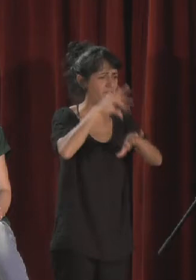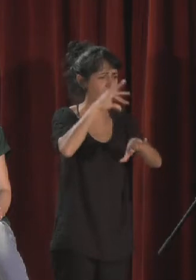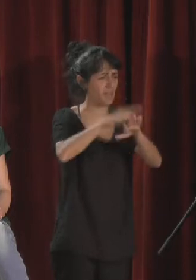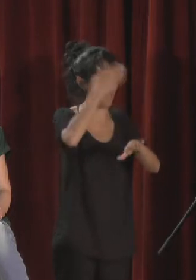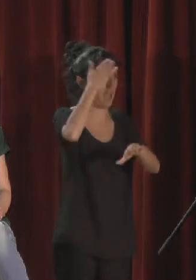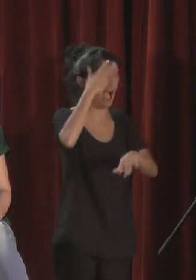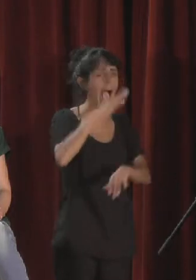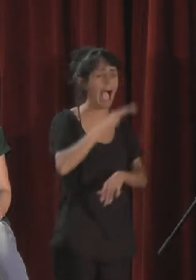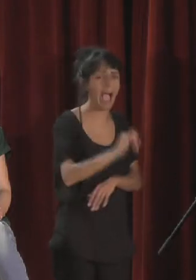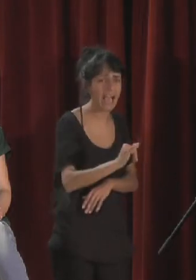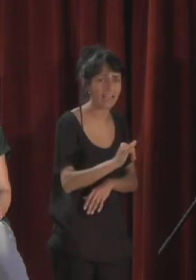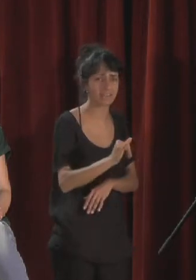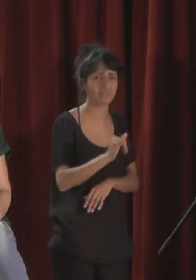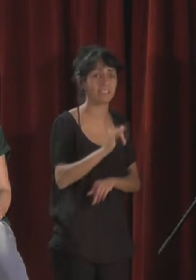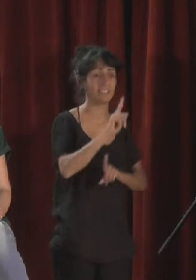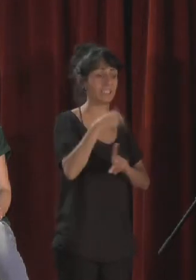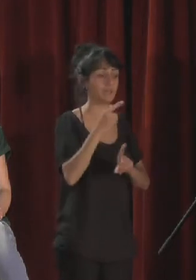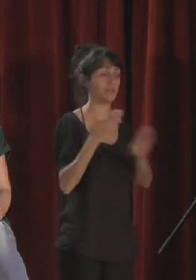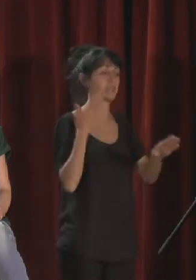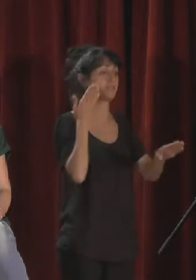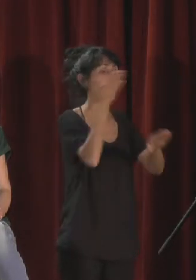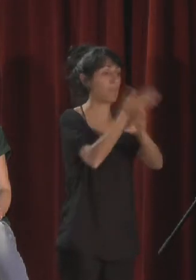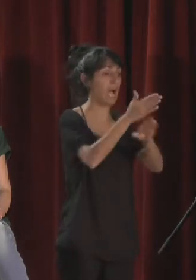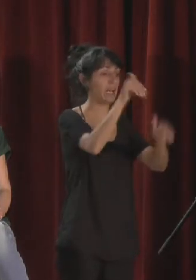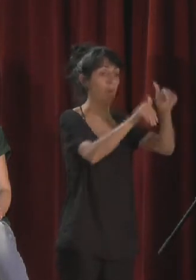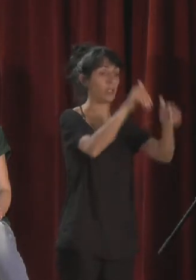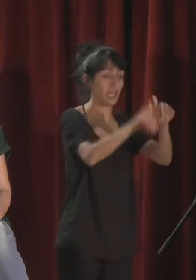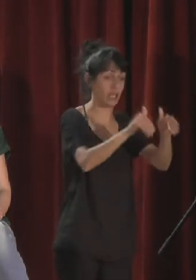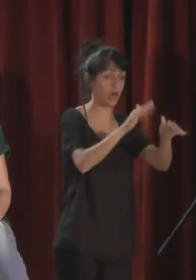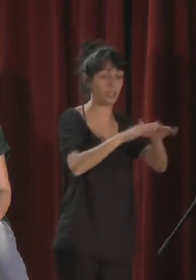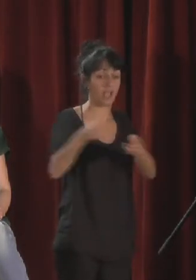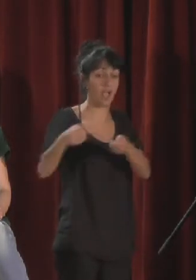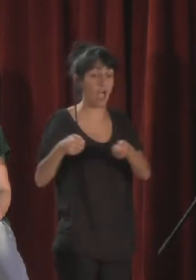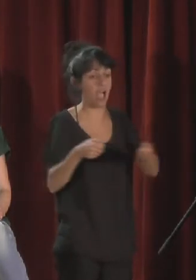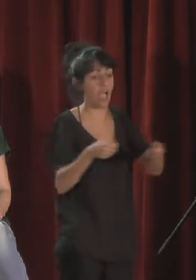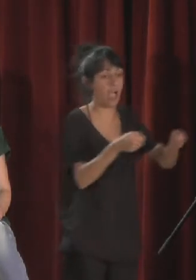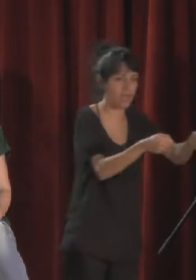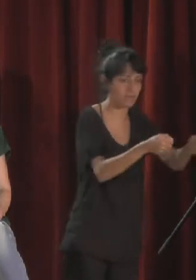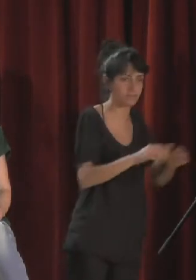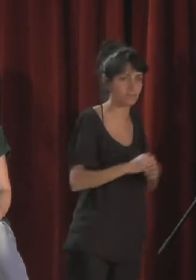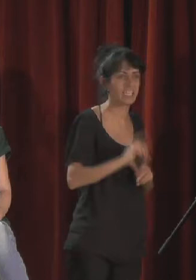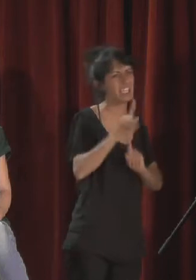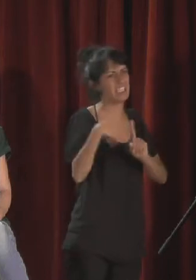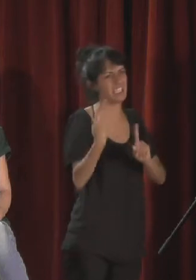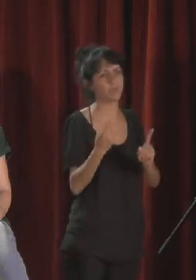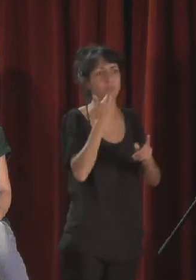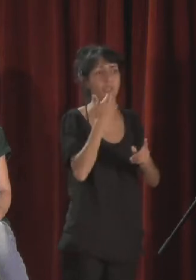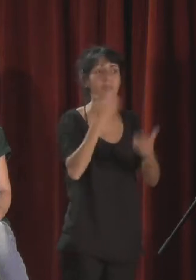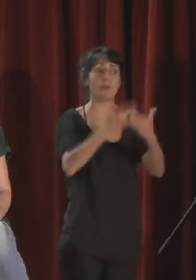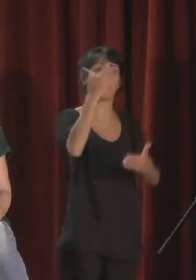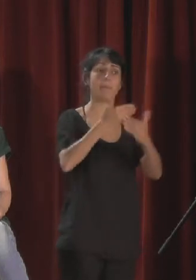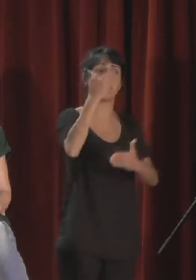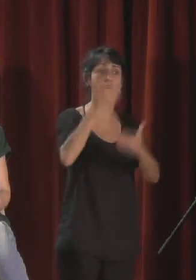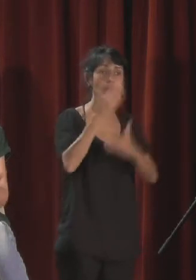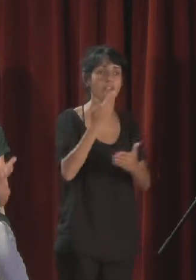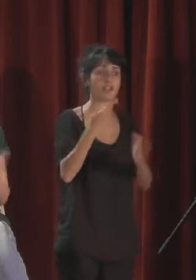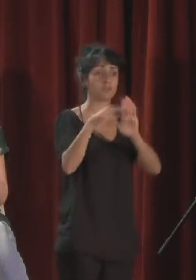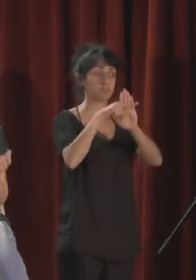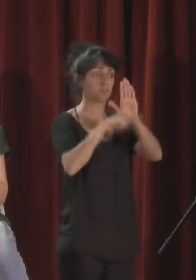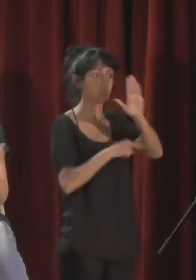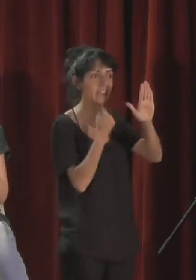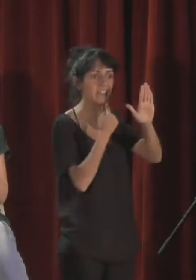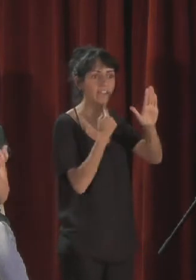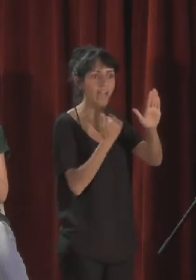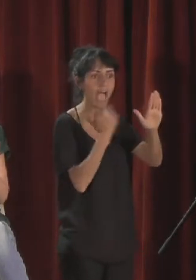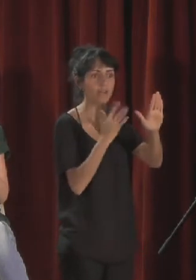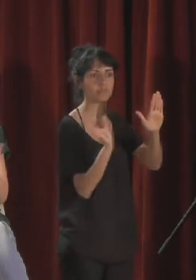auto judicial que os senta nos banquillos, os medios de comunicación galego non publiquen nada. Non se pode permitir que se faga eso